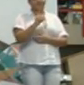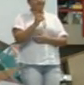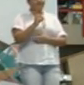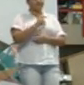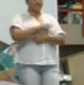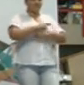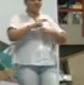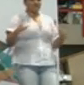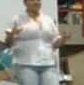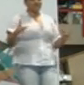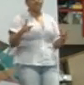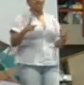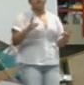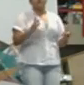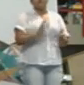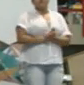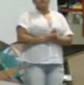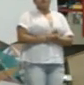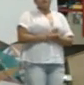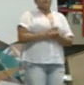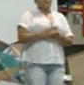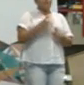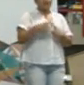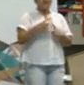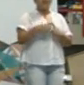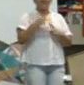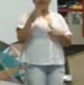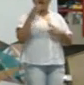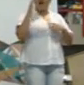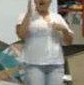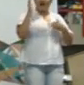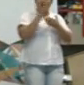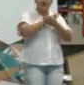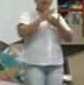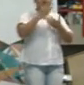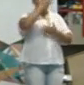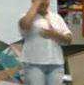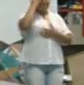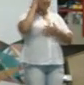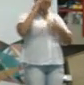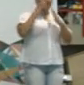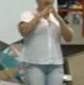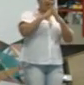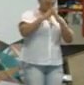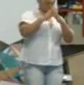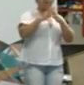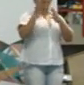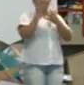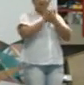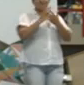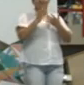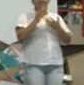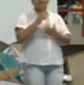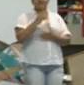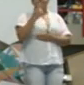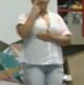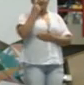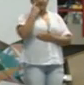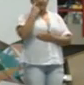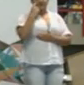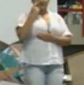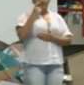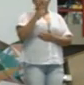que existe uma controvérsia muito grande. Tem gente que diz que os seres vivos, que as células... Perdão, repetindo.